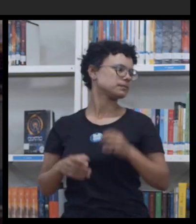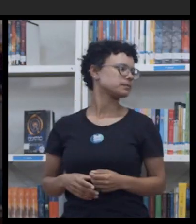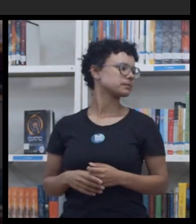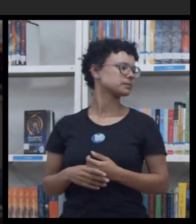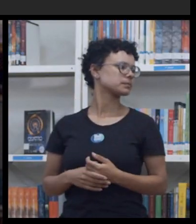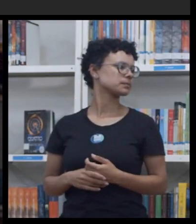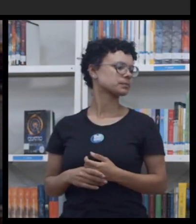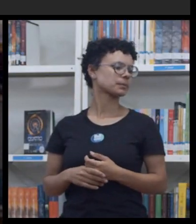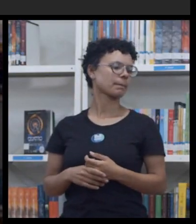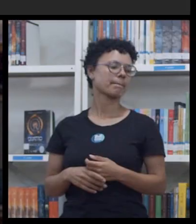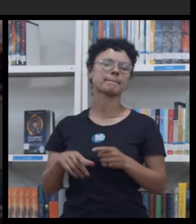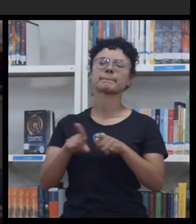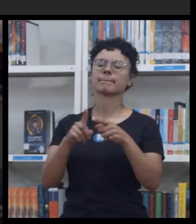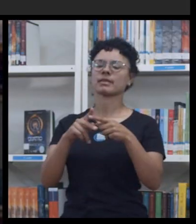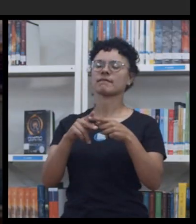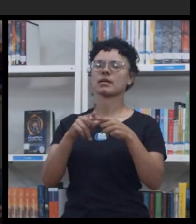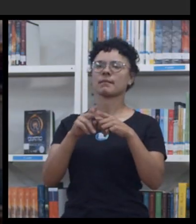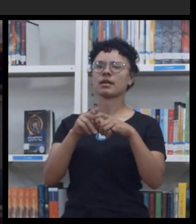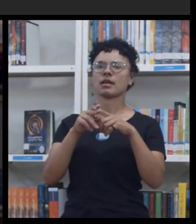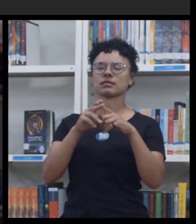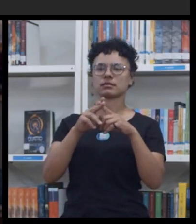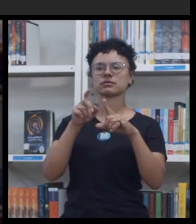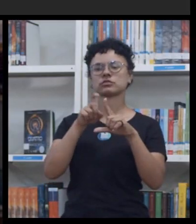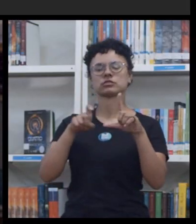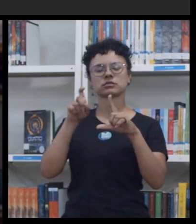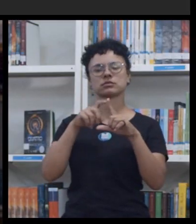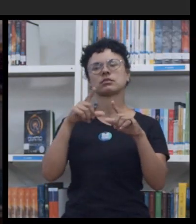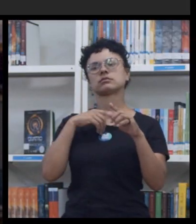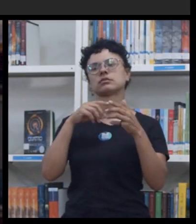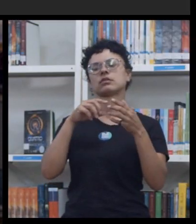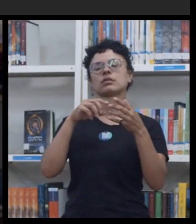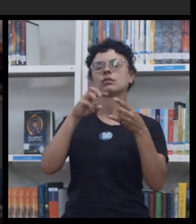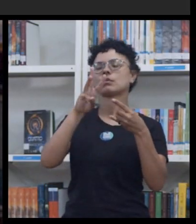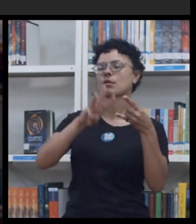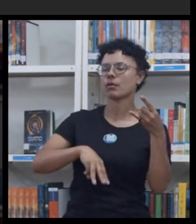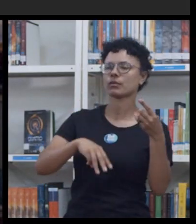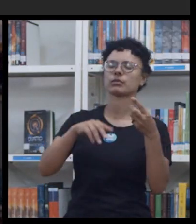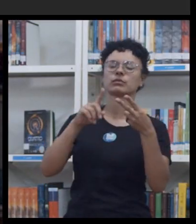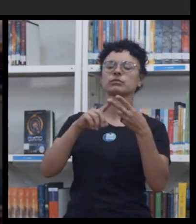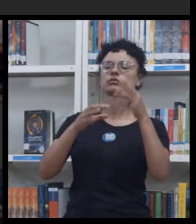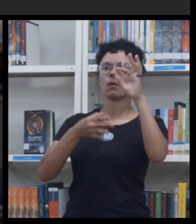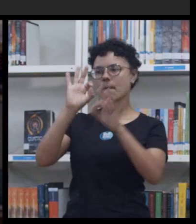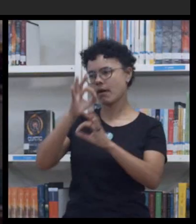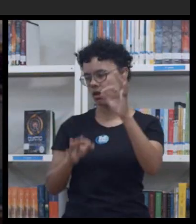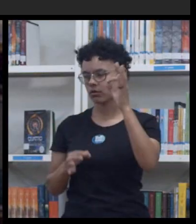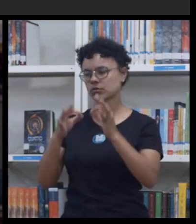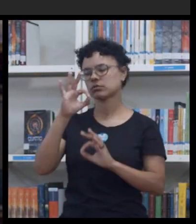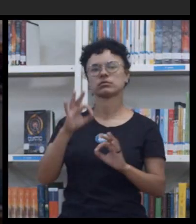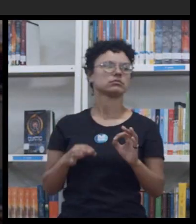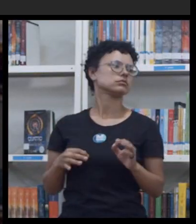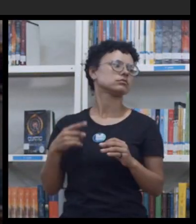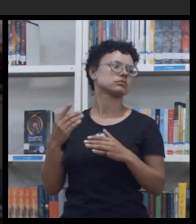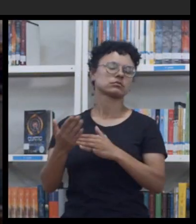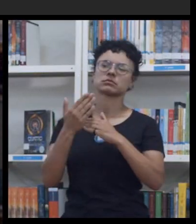seguir. As ferramentas digitais. Gente, a gente tem o Word, a gente tem o Copilot agora, que tá aí